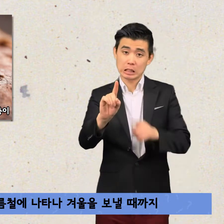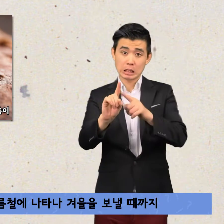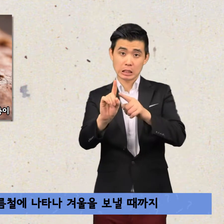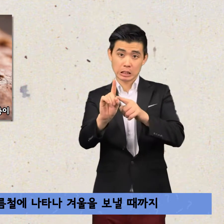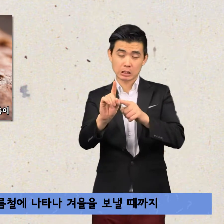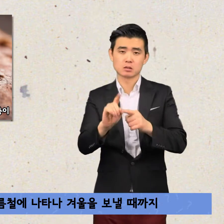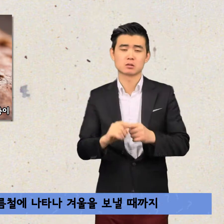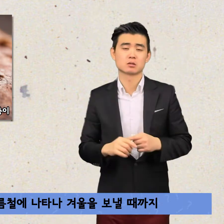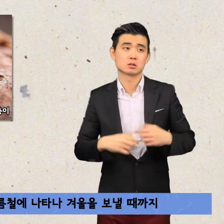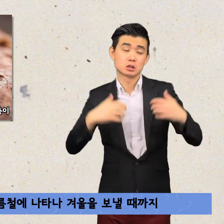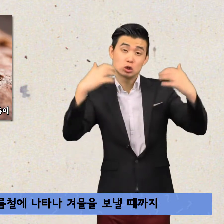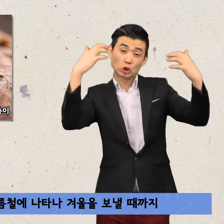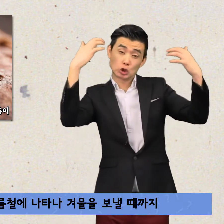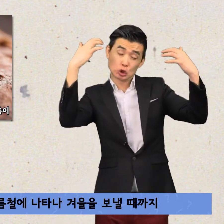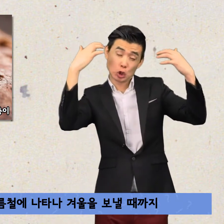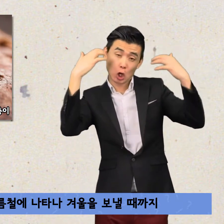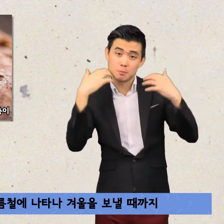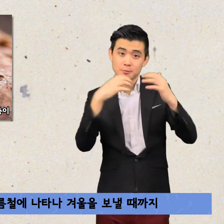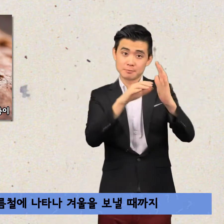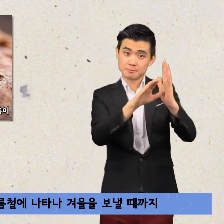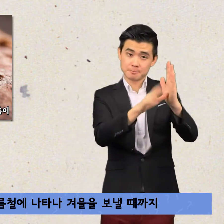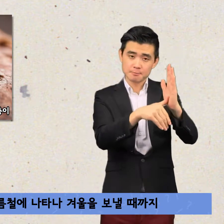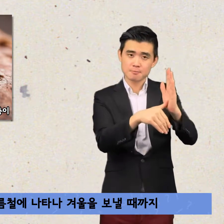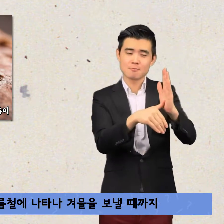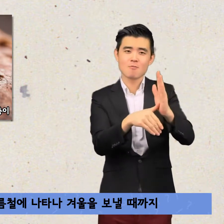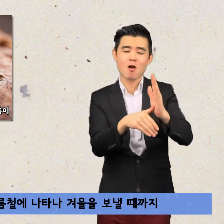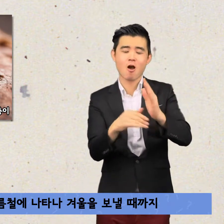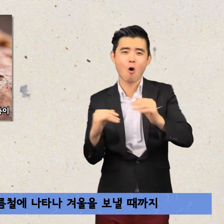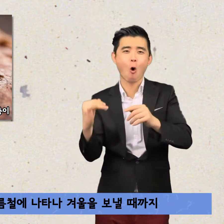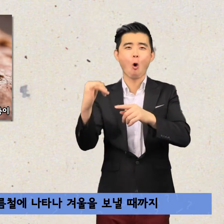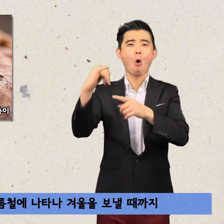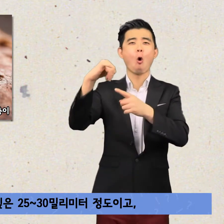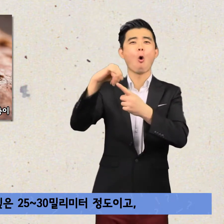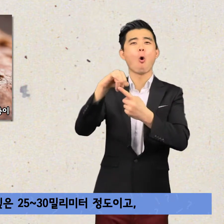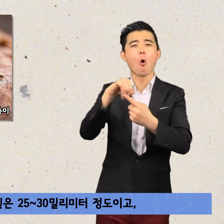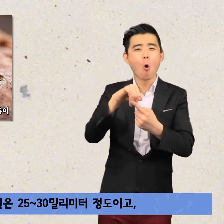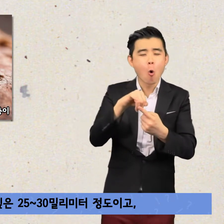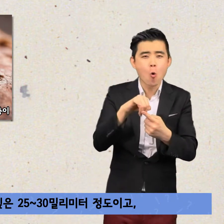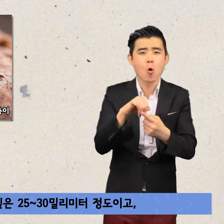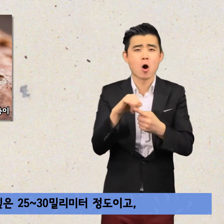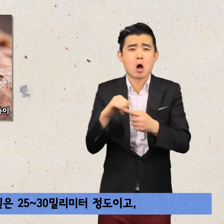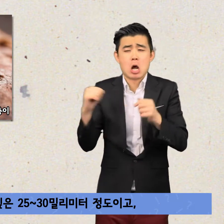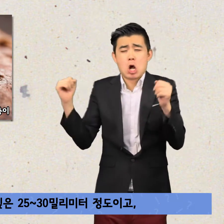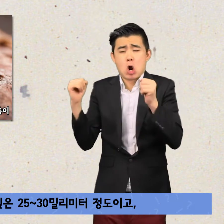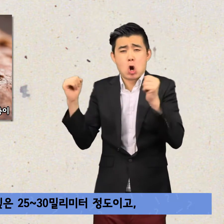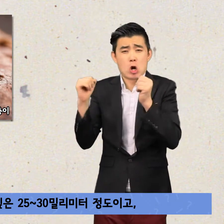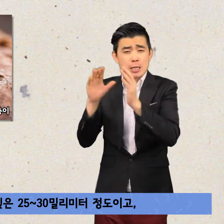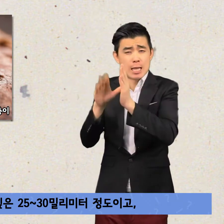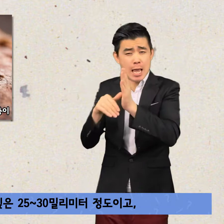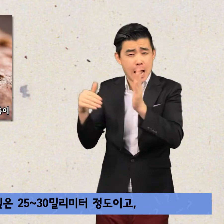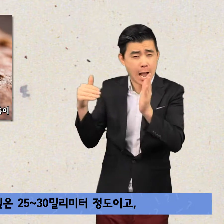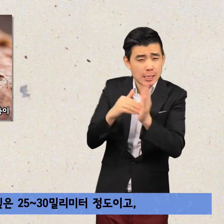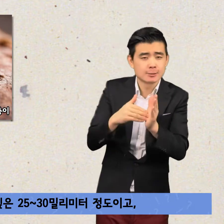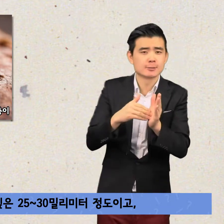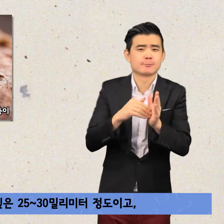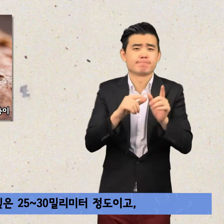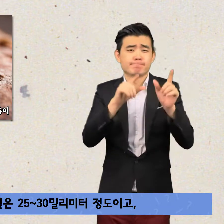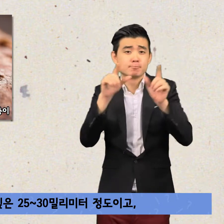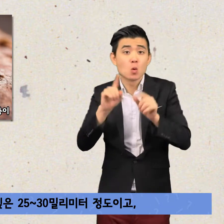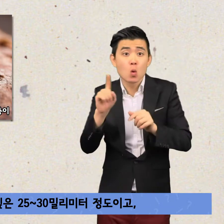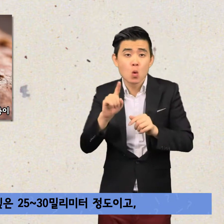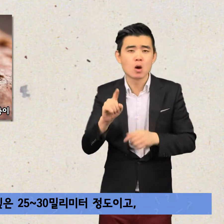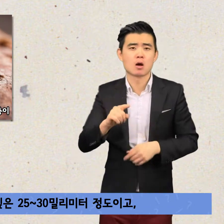송충이 한 마리가 여름철에 나타나 겨울을 보낼 때까지 하루에 먹는 솔잎은